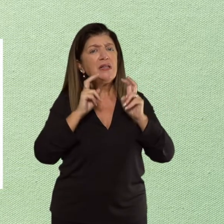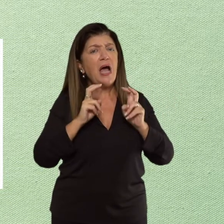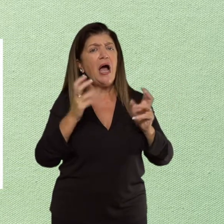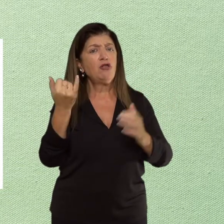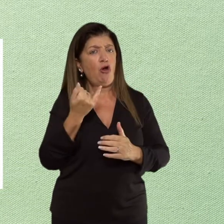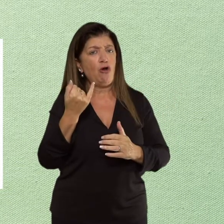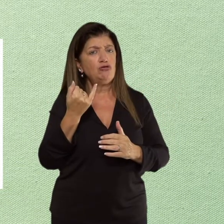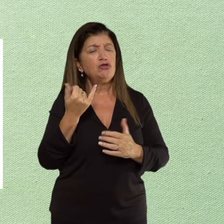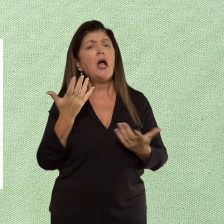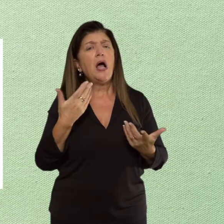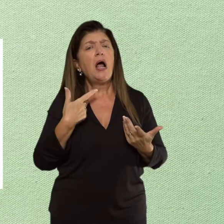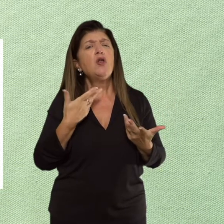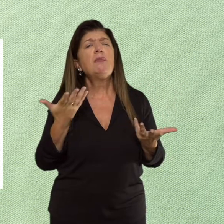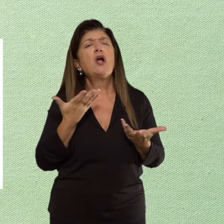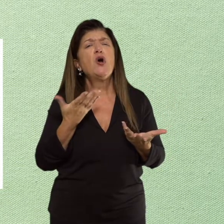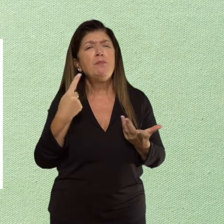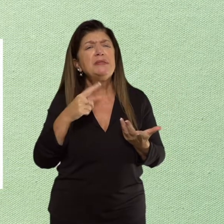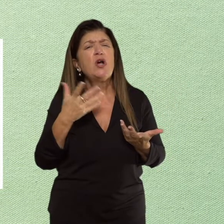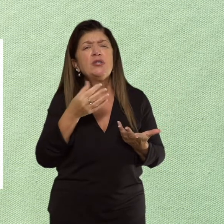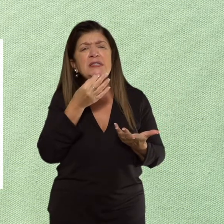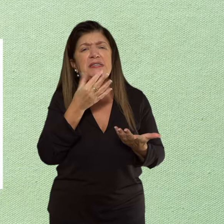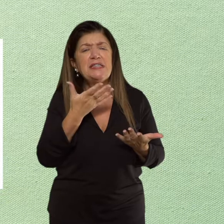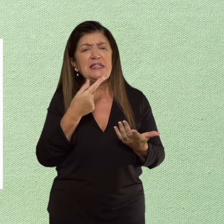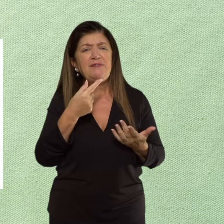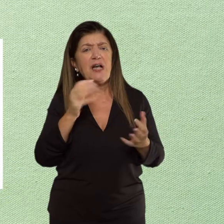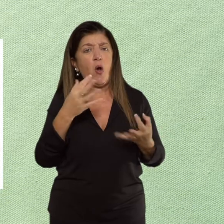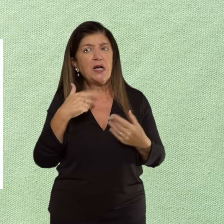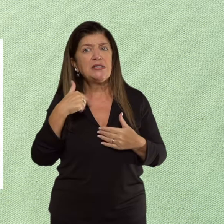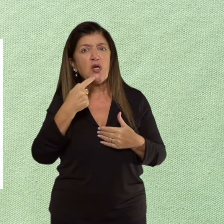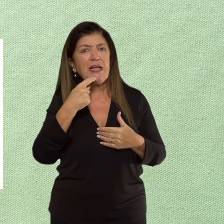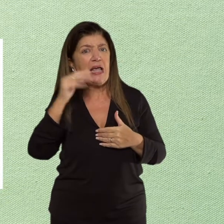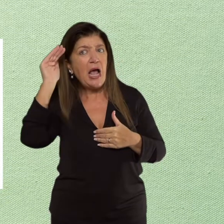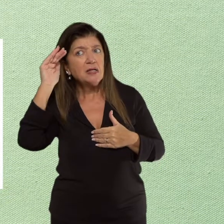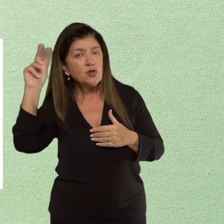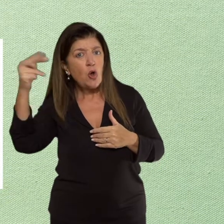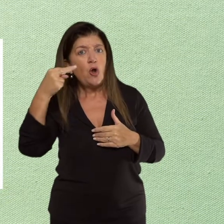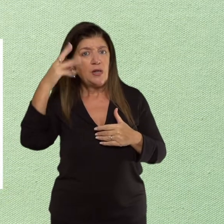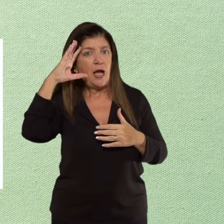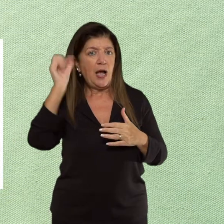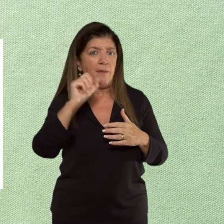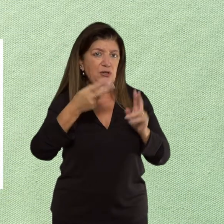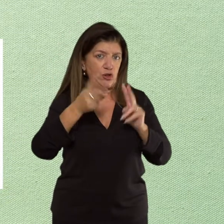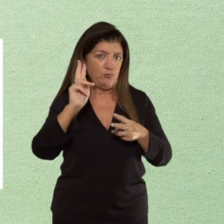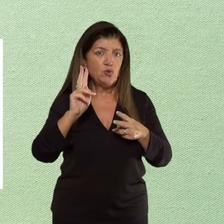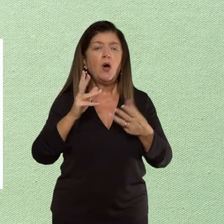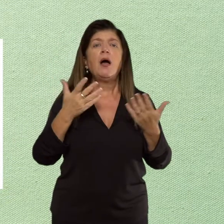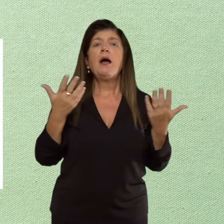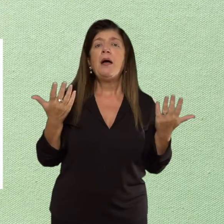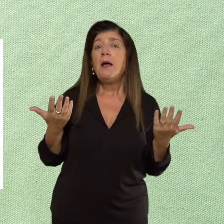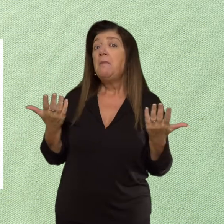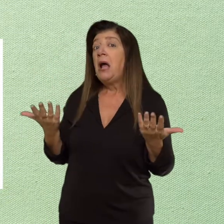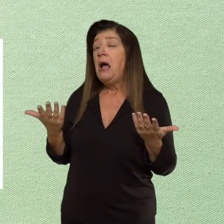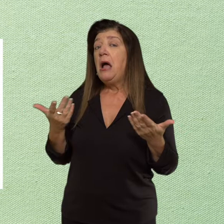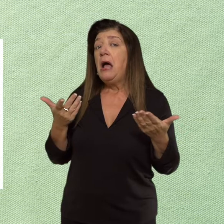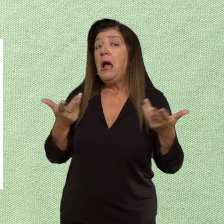effettivamente la mobilità dolce? Aiutiamo magari chi ci ascolta a capirne qualcosa di più. La mobilità dolce viene considerata